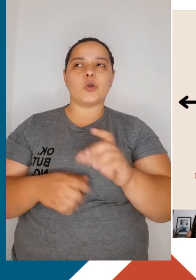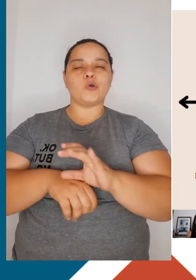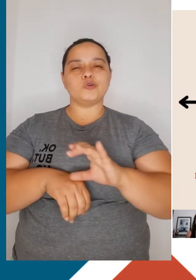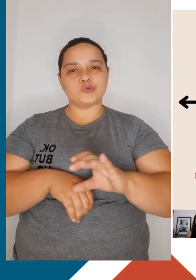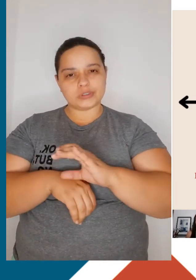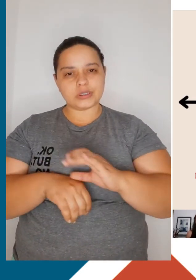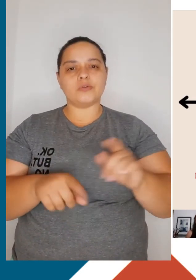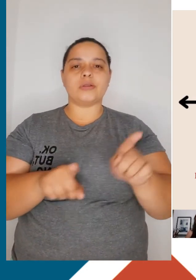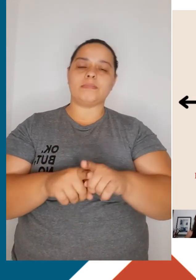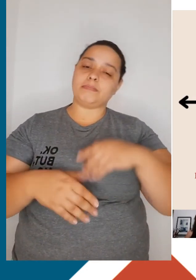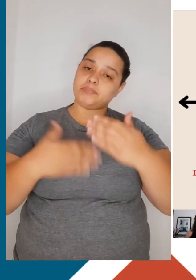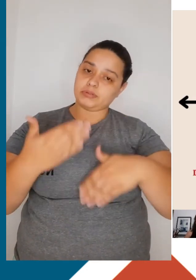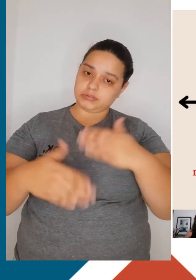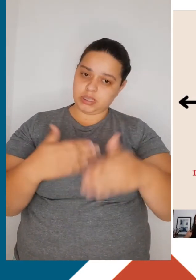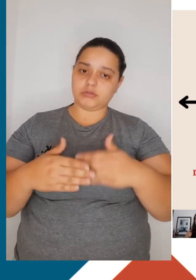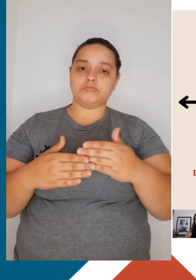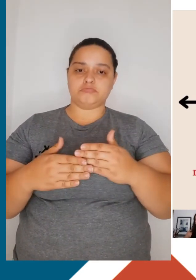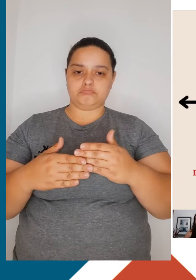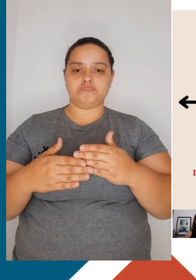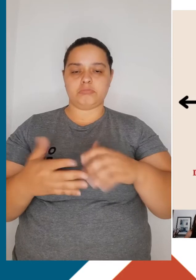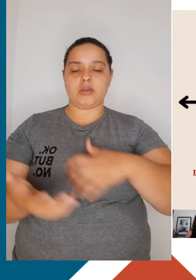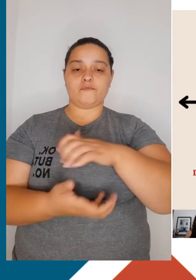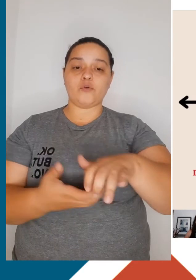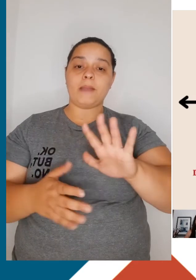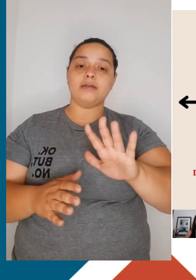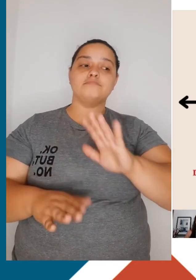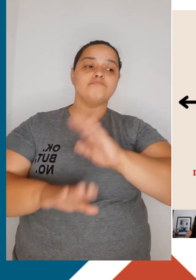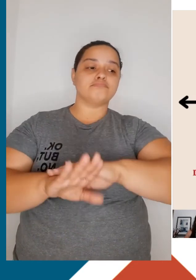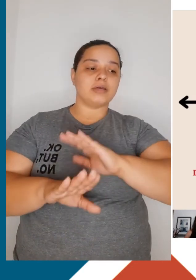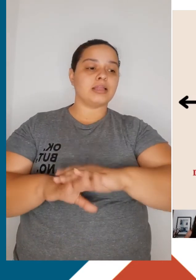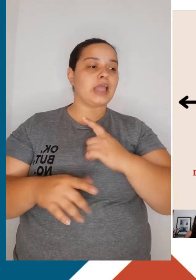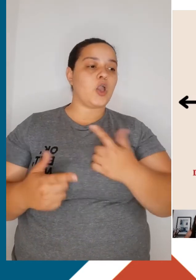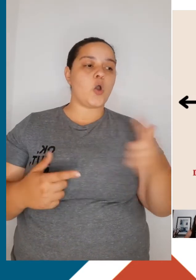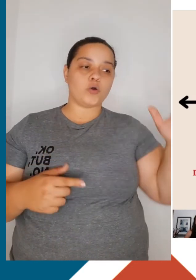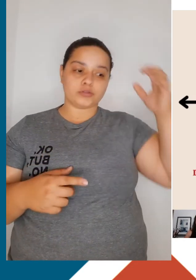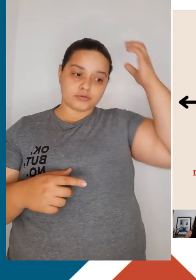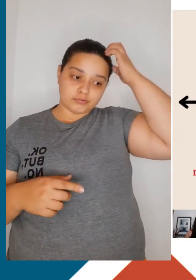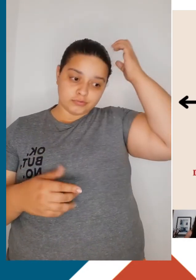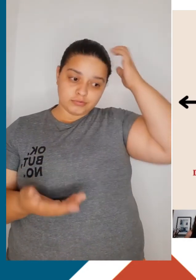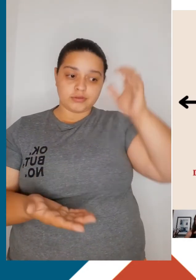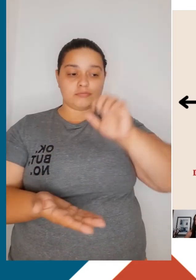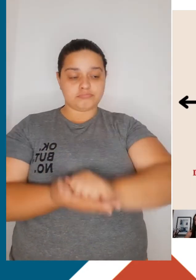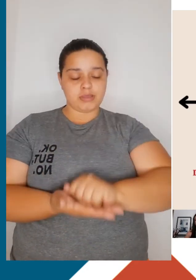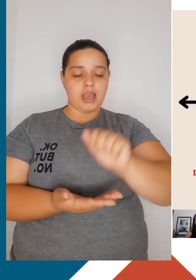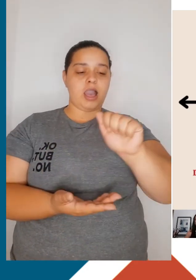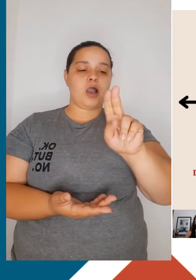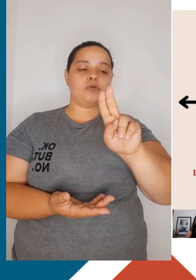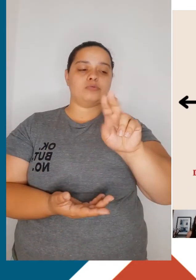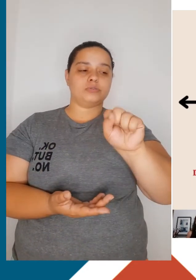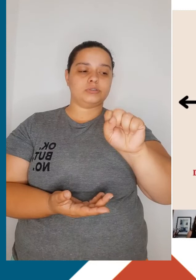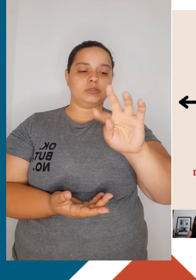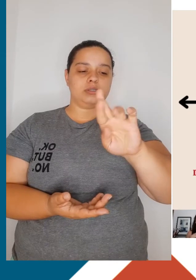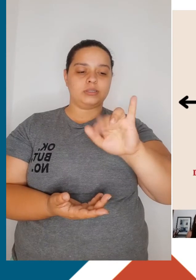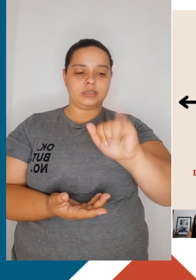a Constituição e o processo revolucionário, mas por trás, então, estava se organizando junto com outras monarquias absolutistas da Áustria e da Prússia